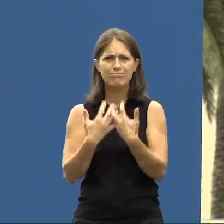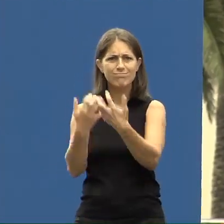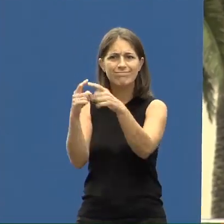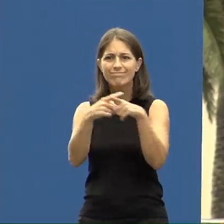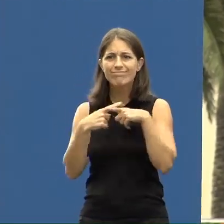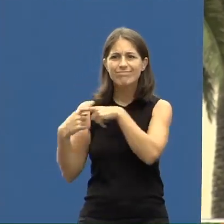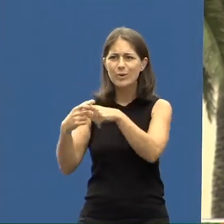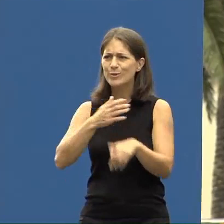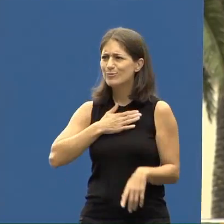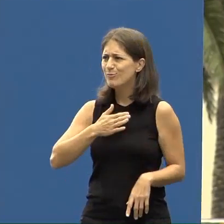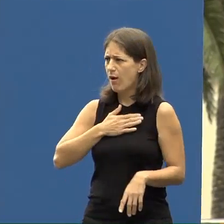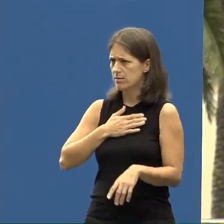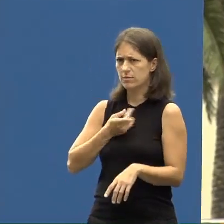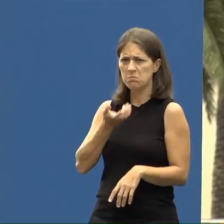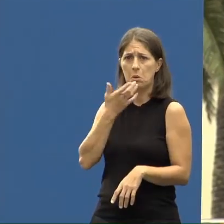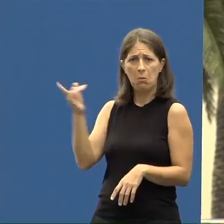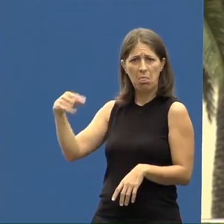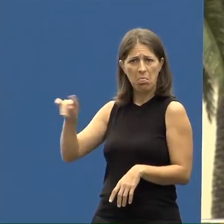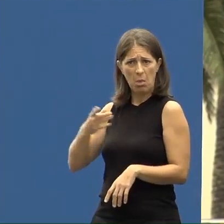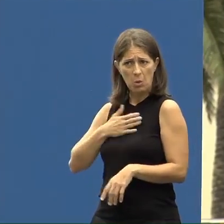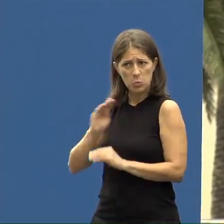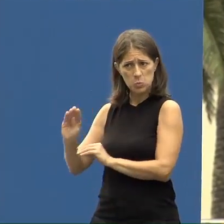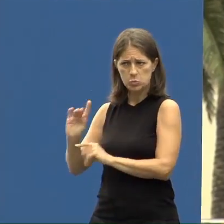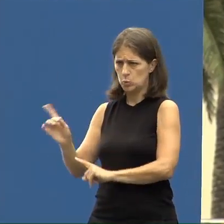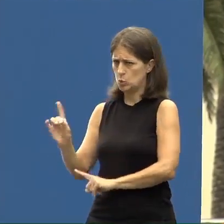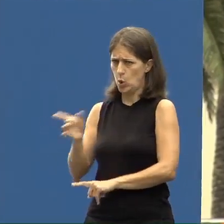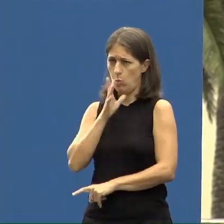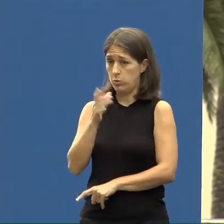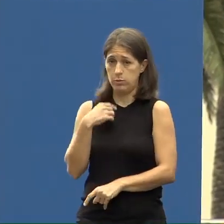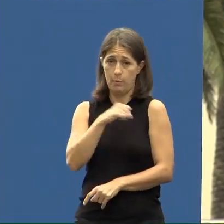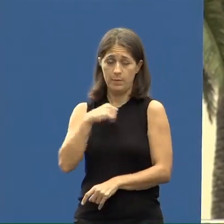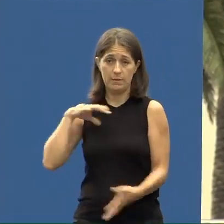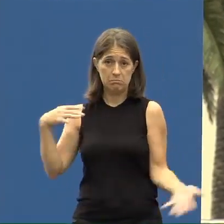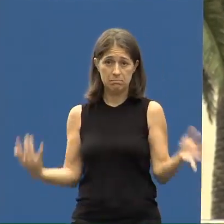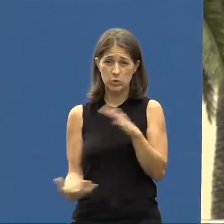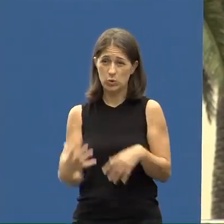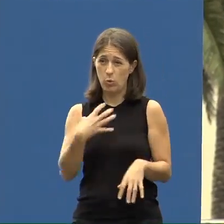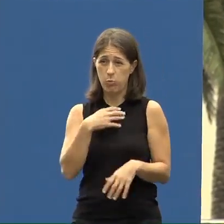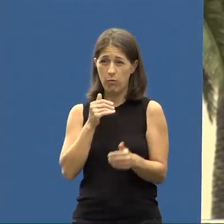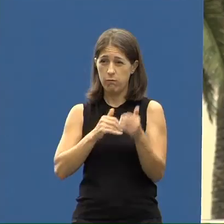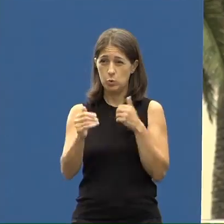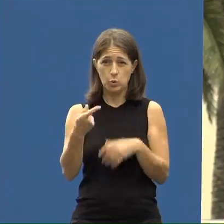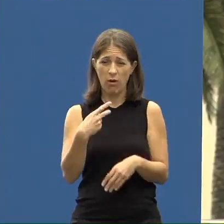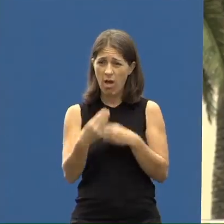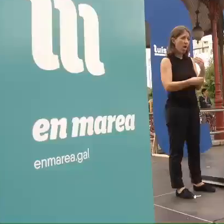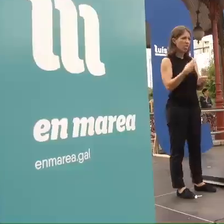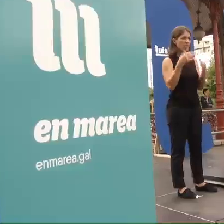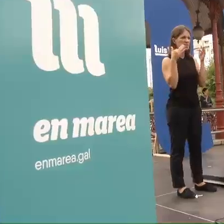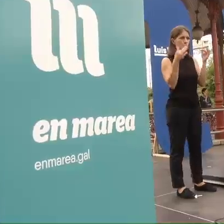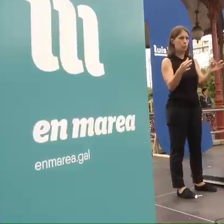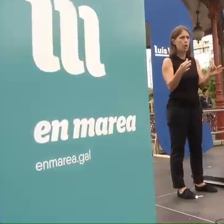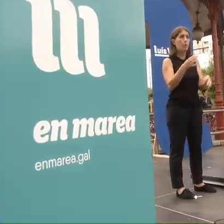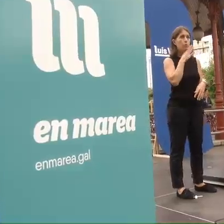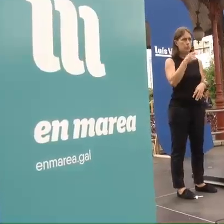son nosas, da xente do común, que non son deles, que non puideron privatizar e que non van poder facelo xa nunca máis, porque